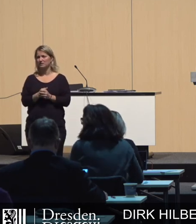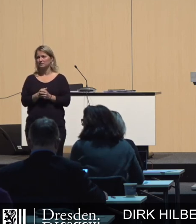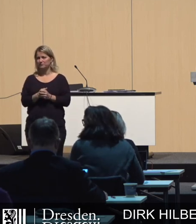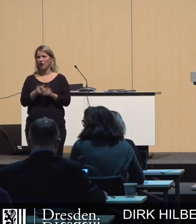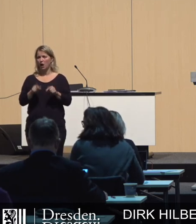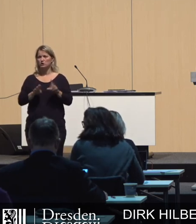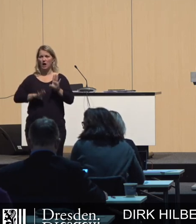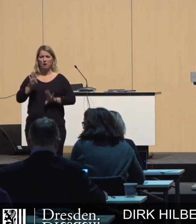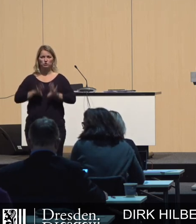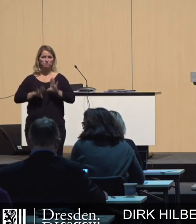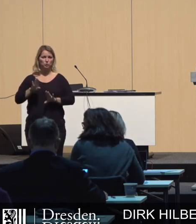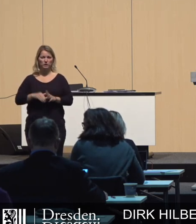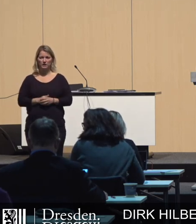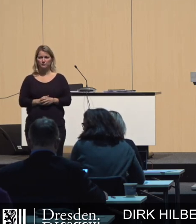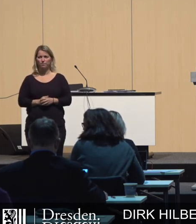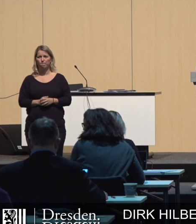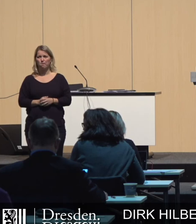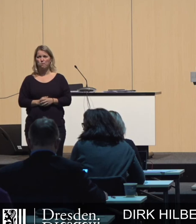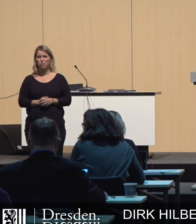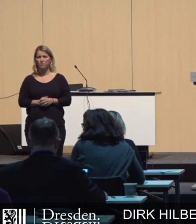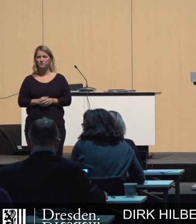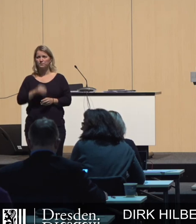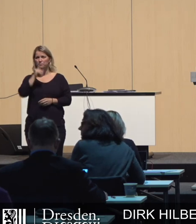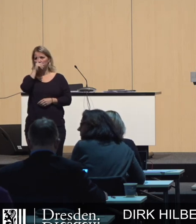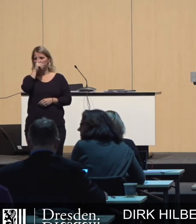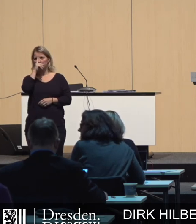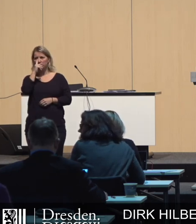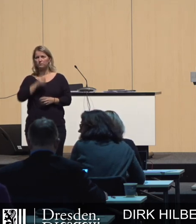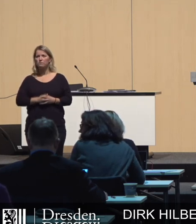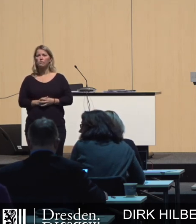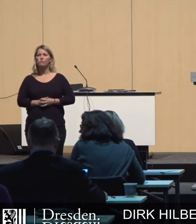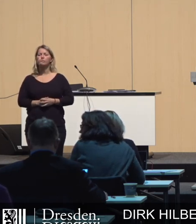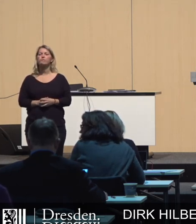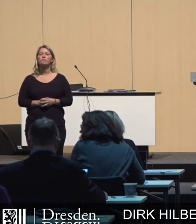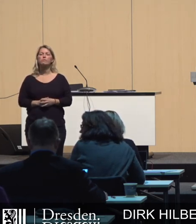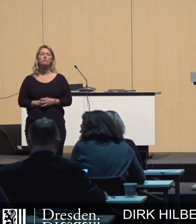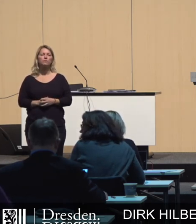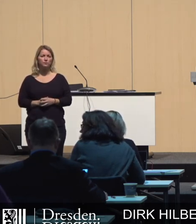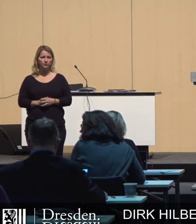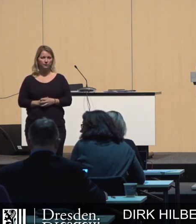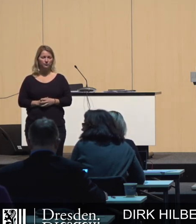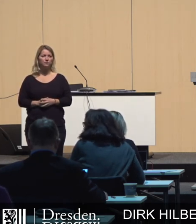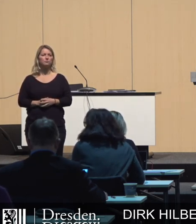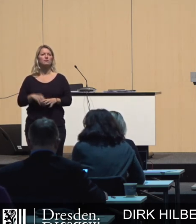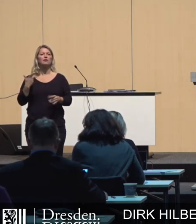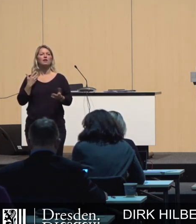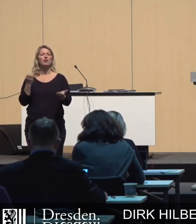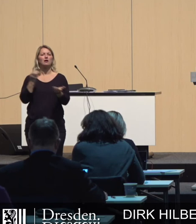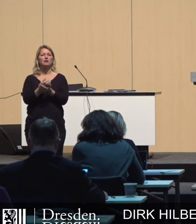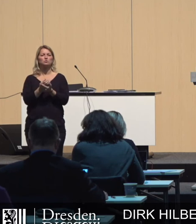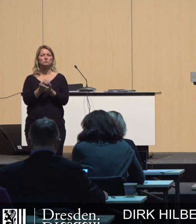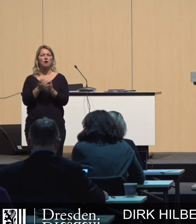Abstimmung einzutreten. Und da haben wir zunächst den